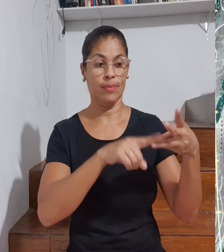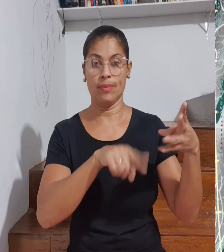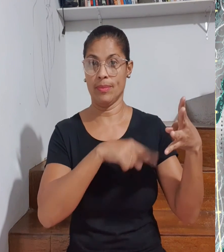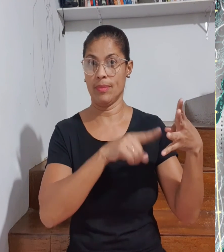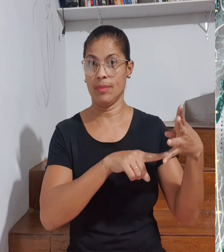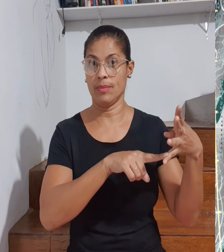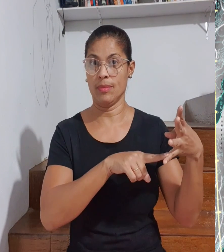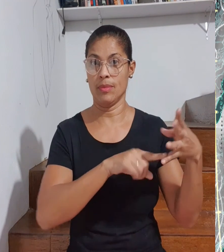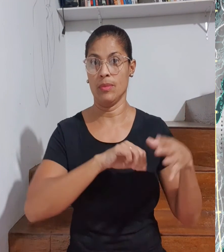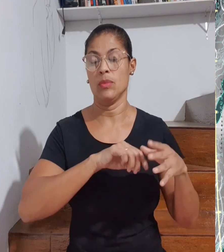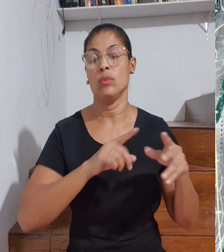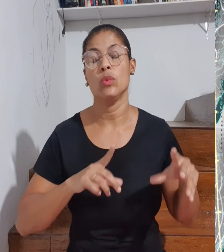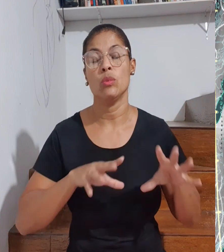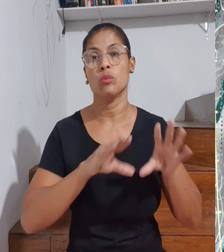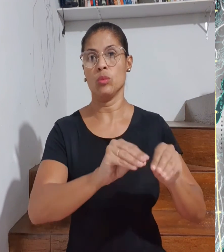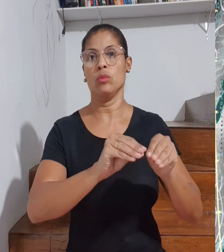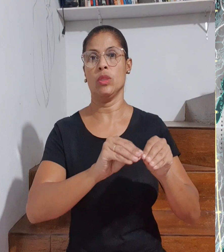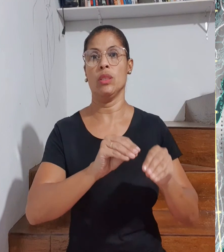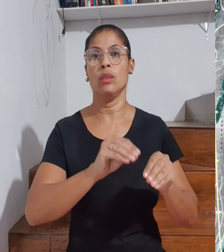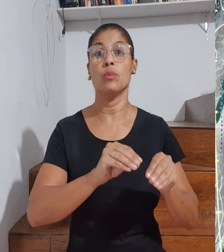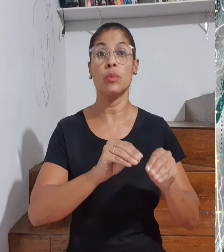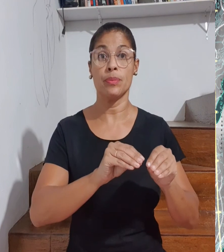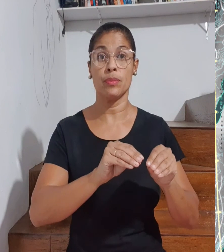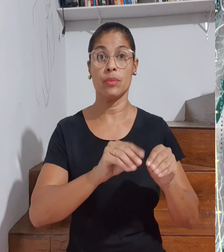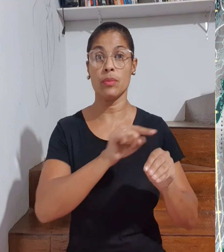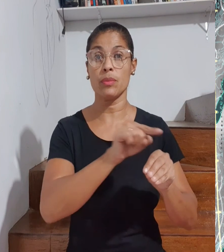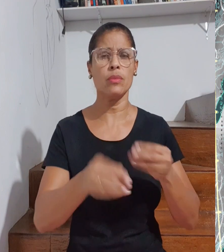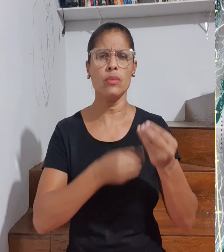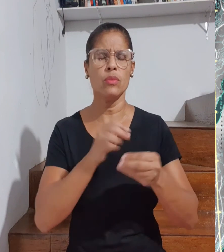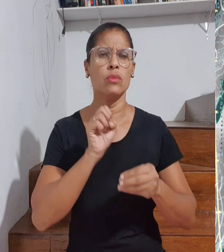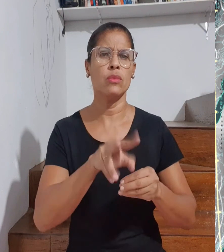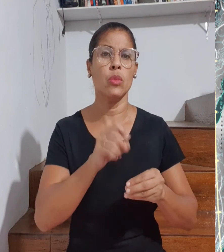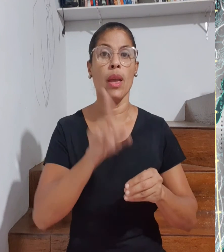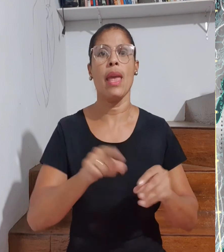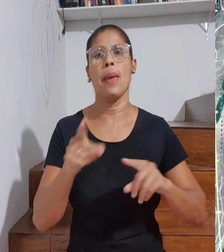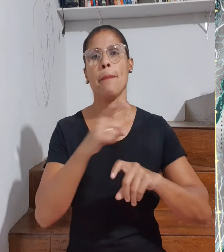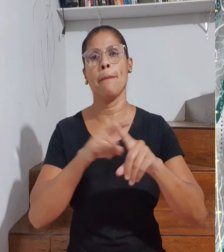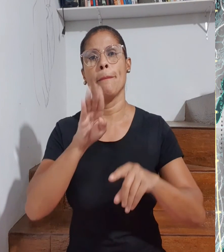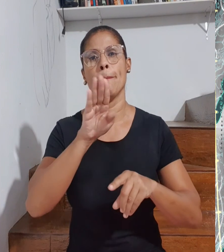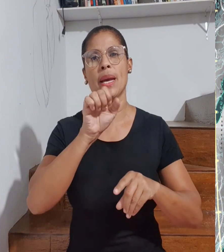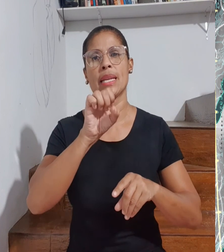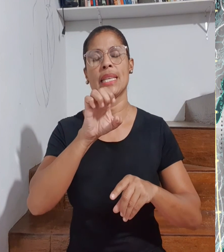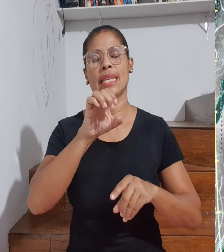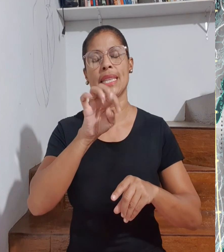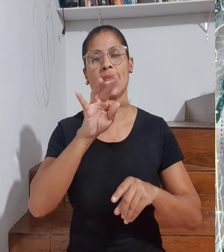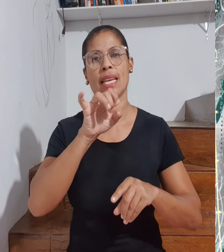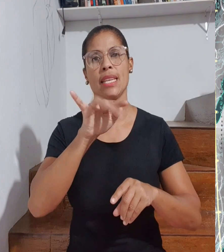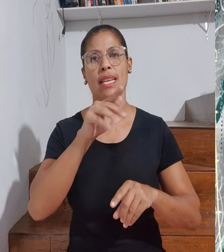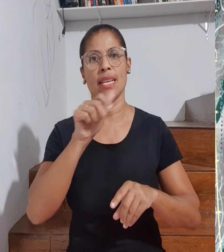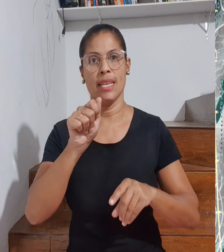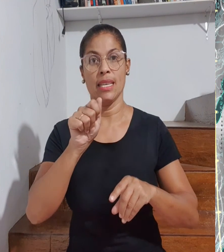que inibem a exocitose da acetilcolina. A toxina botulínica é uma toxina bacteriana e pode